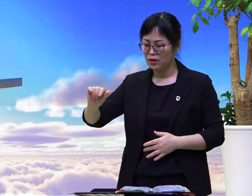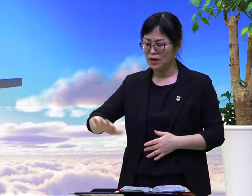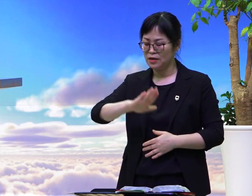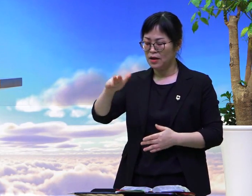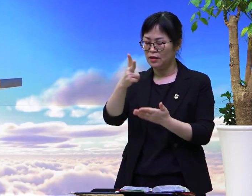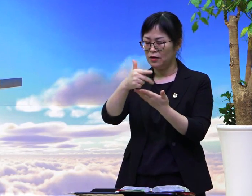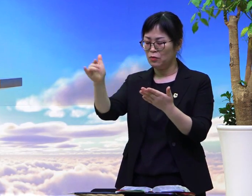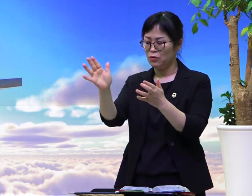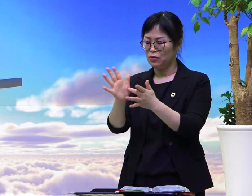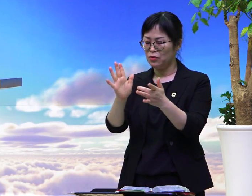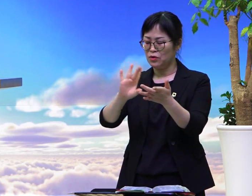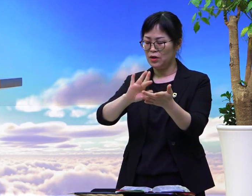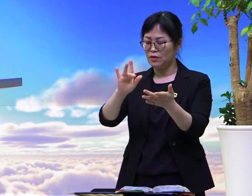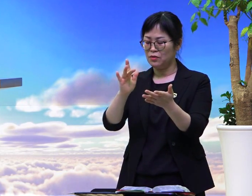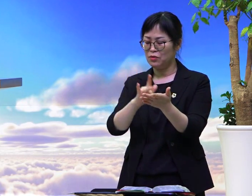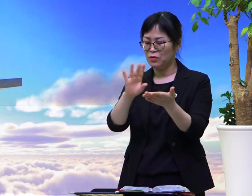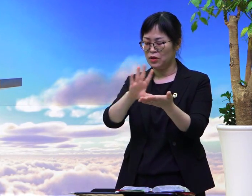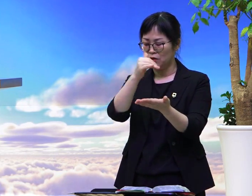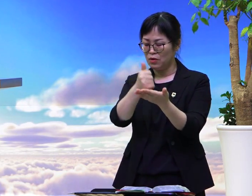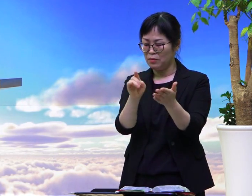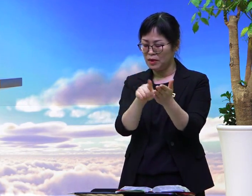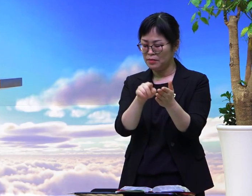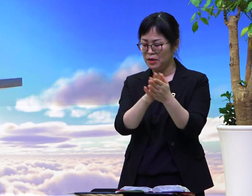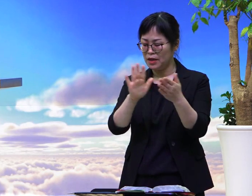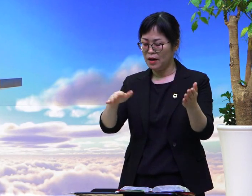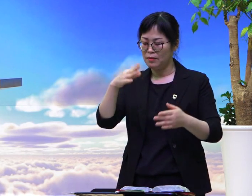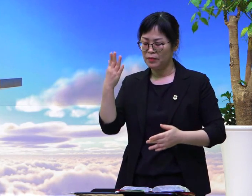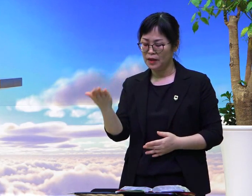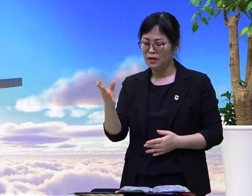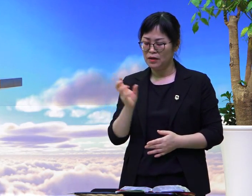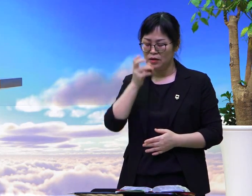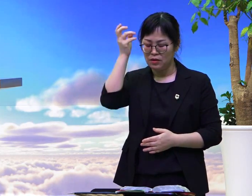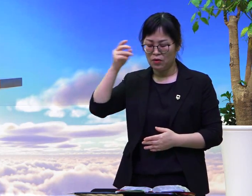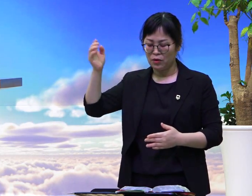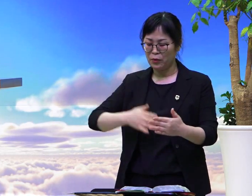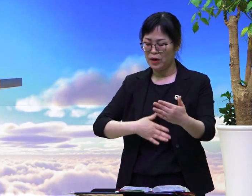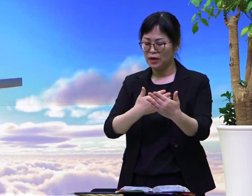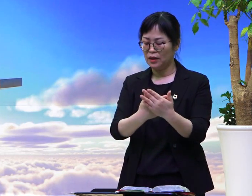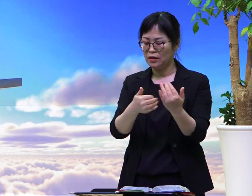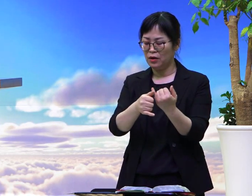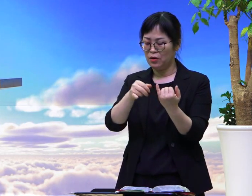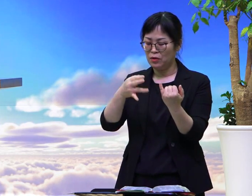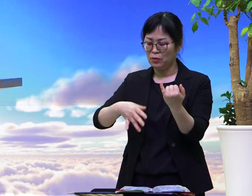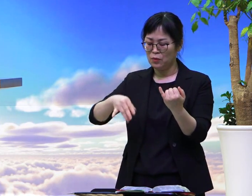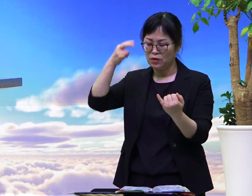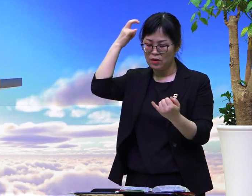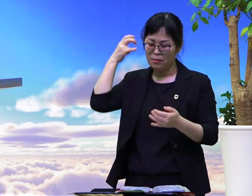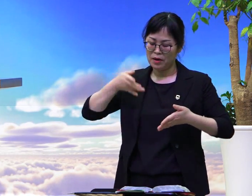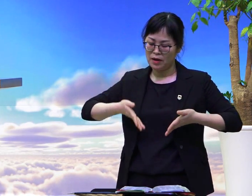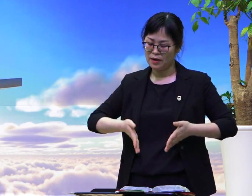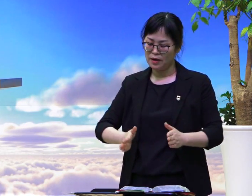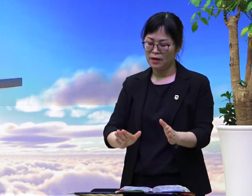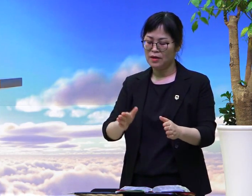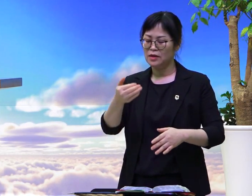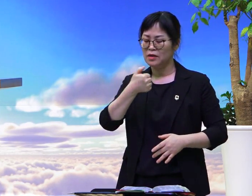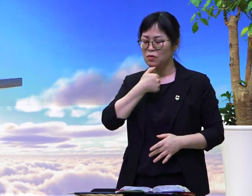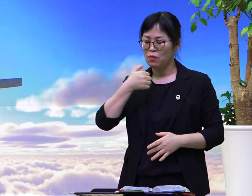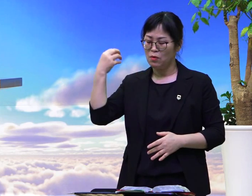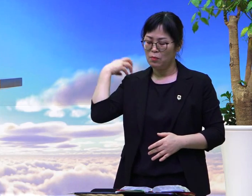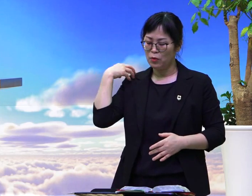그의 유일하신 아들 우리 주 예수 그리스도를 믿습니다. 그는 성령으로 잉태되어 공정녀